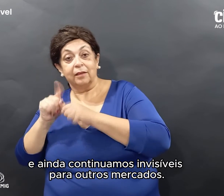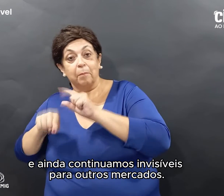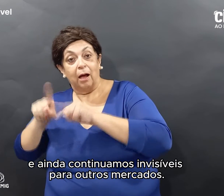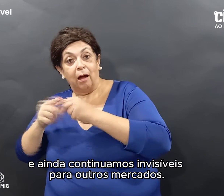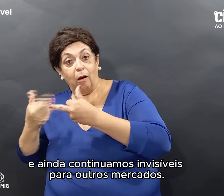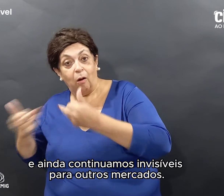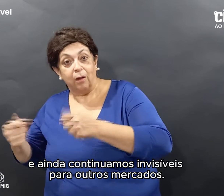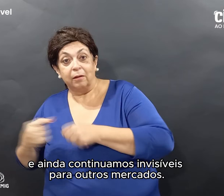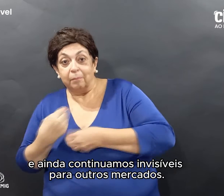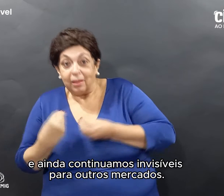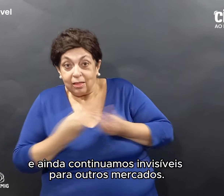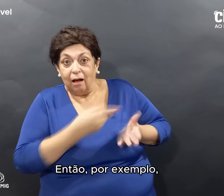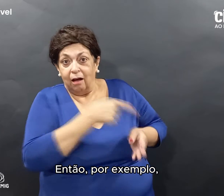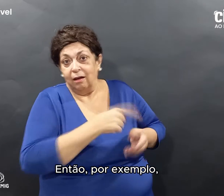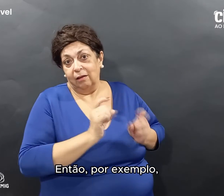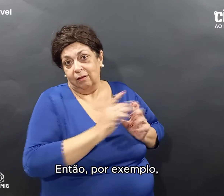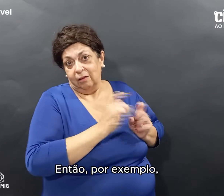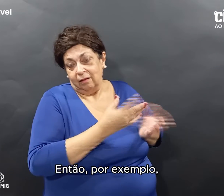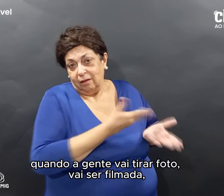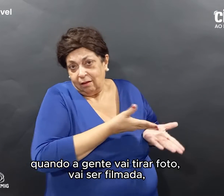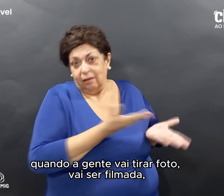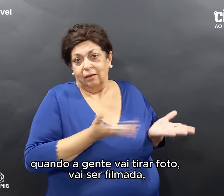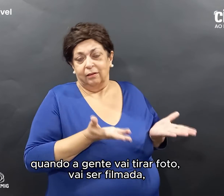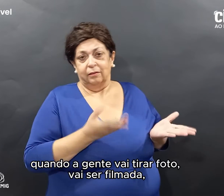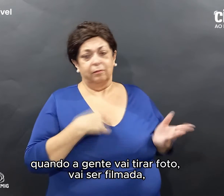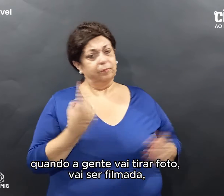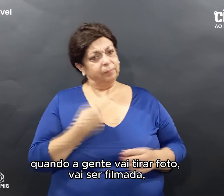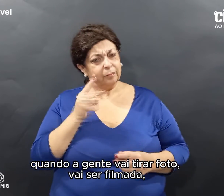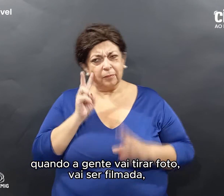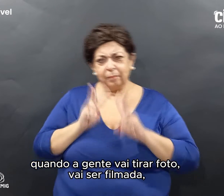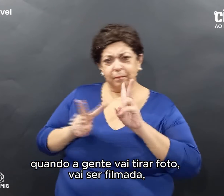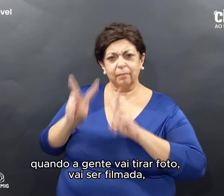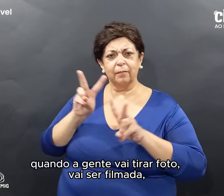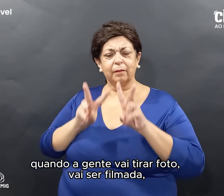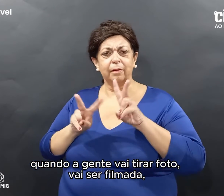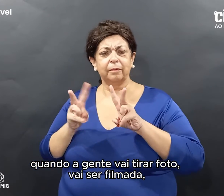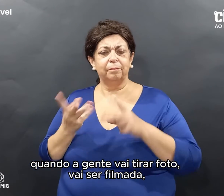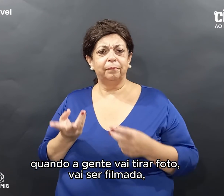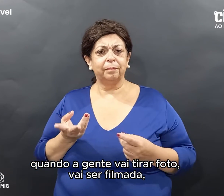invisíveis para outros mercados, né? Então, por exemplo, quando a gente vai